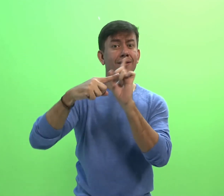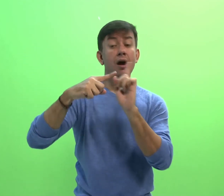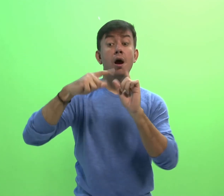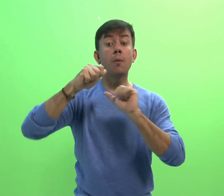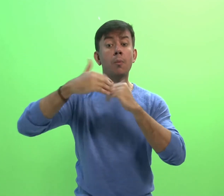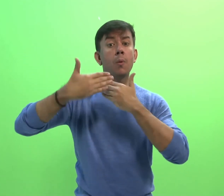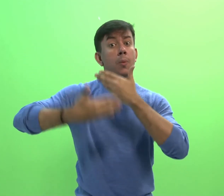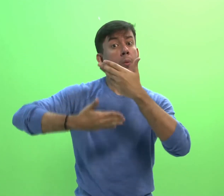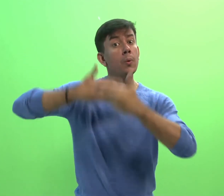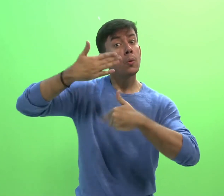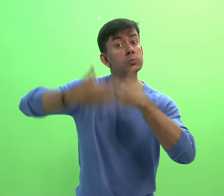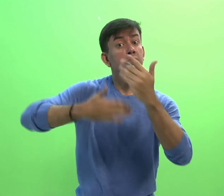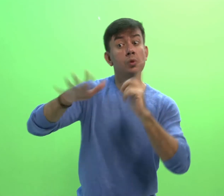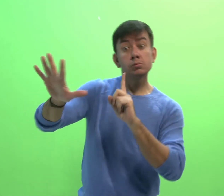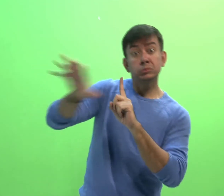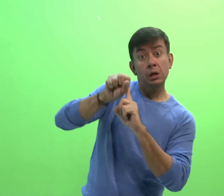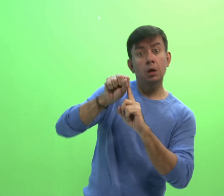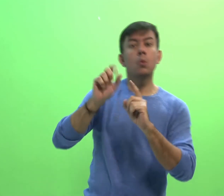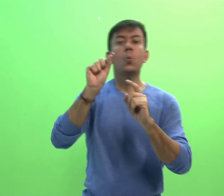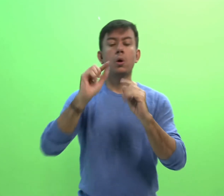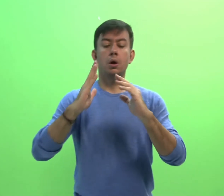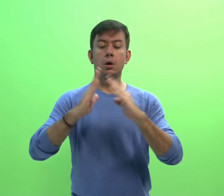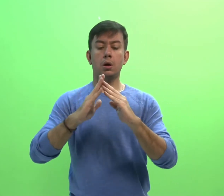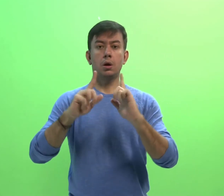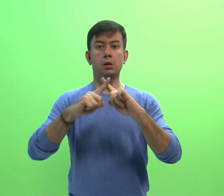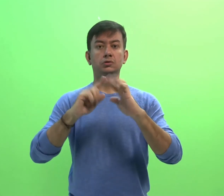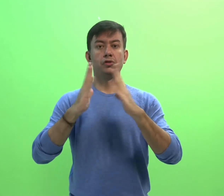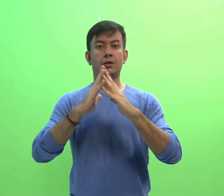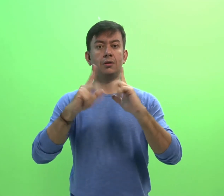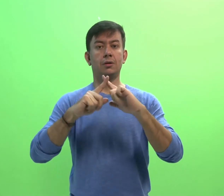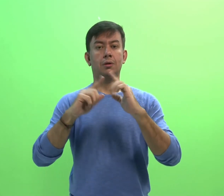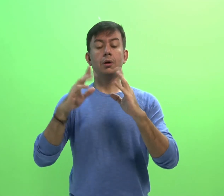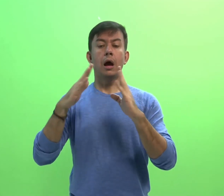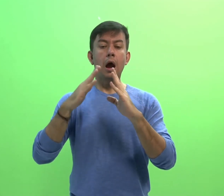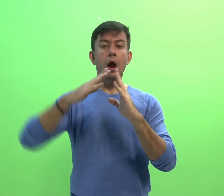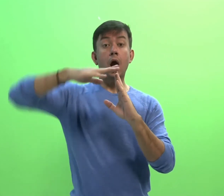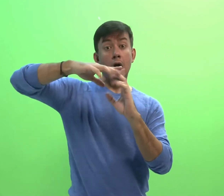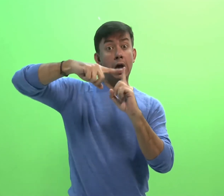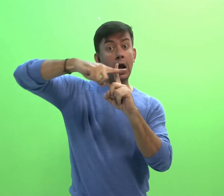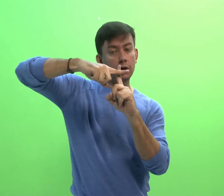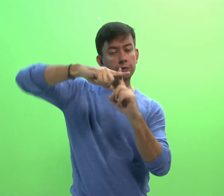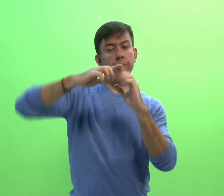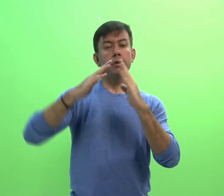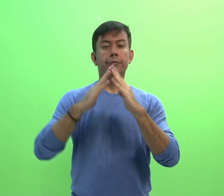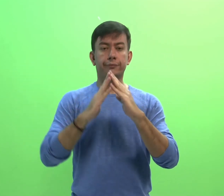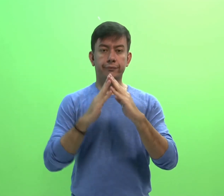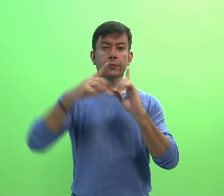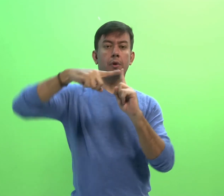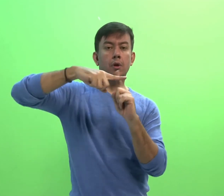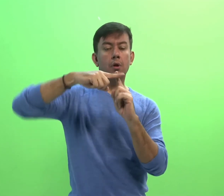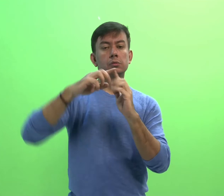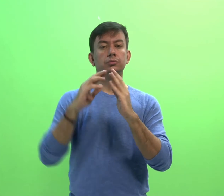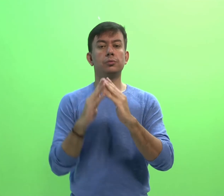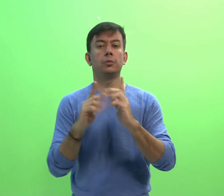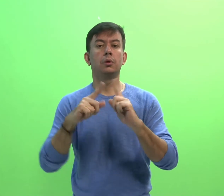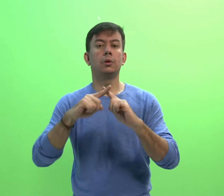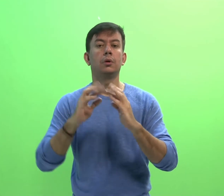sinal de igreja. Colocou-se a cruz e o sinal de casa. Com o passar do tempo, pronto, somente o